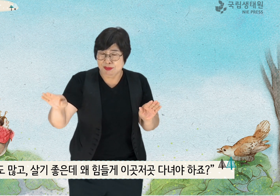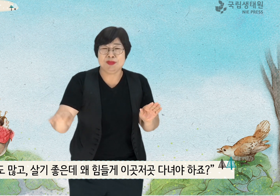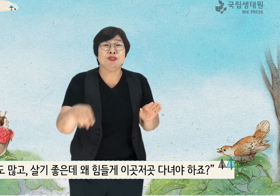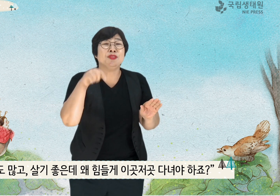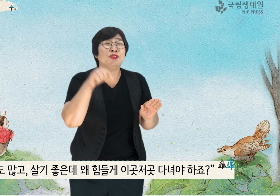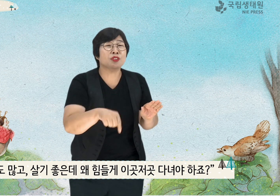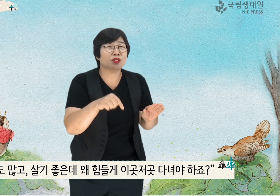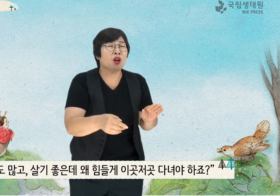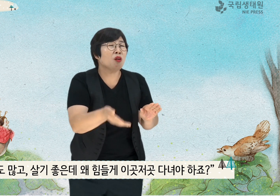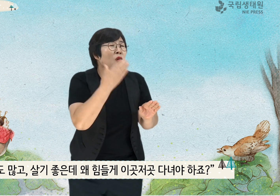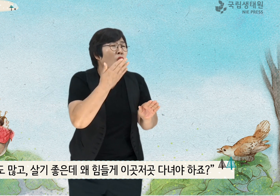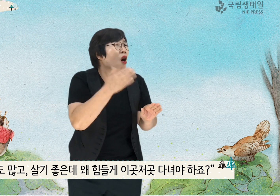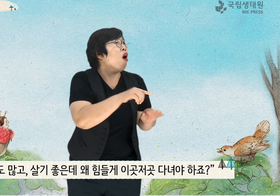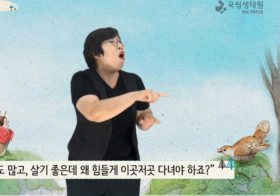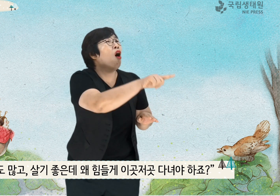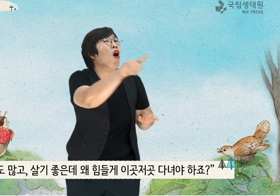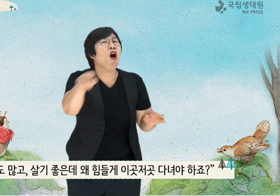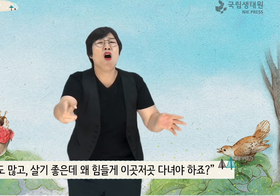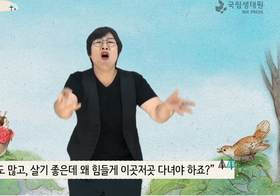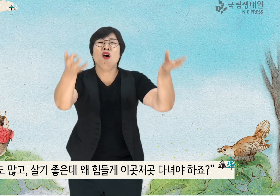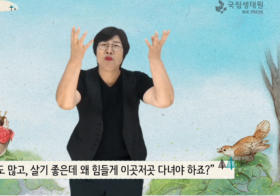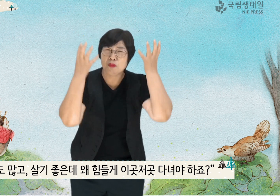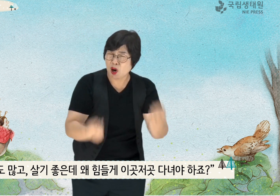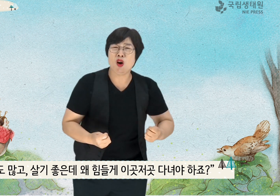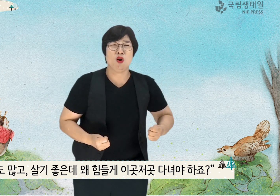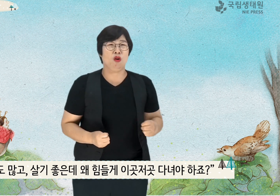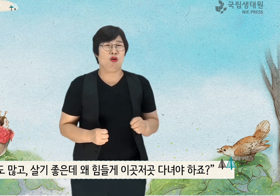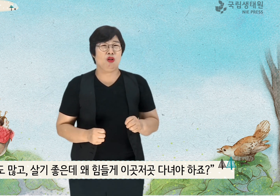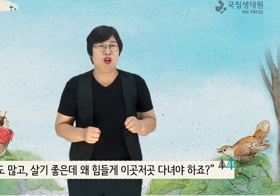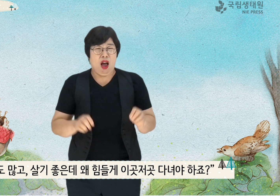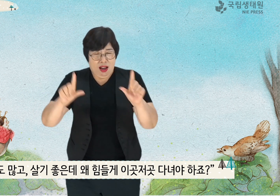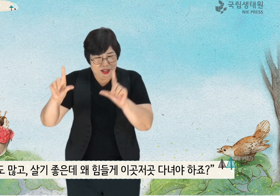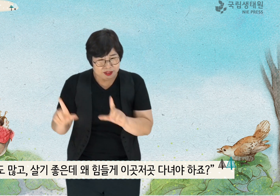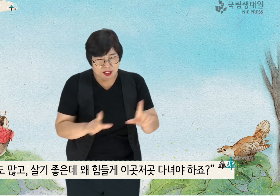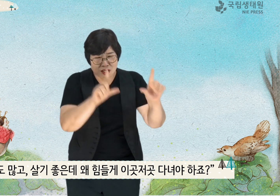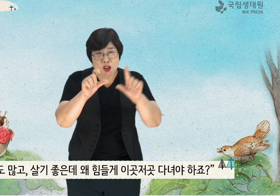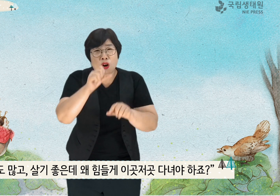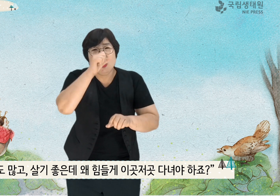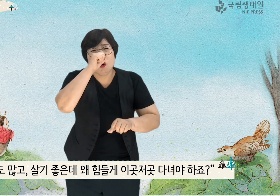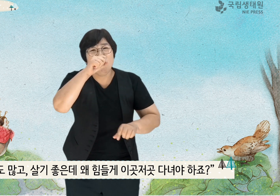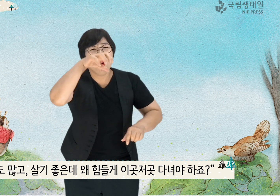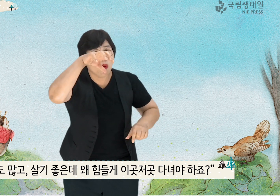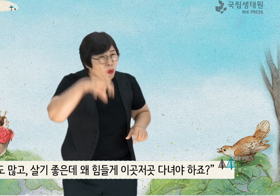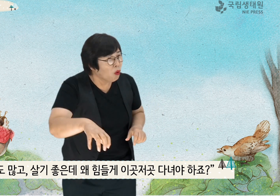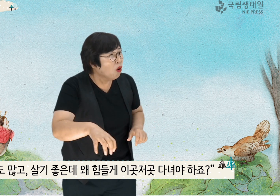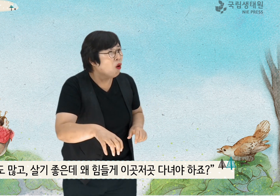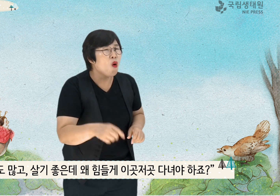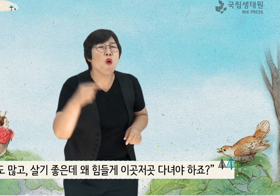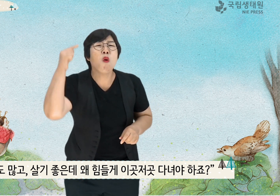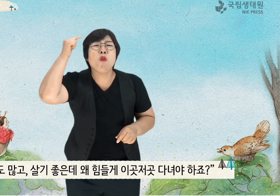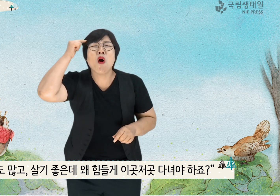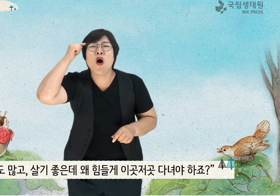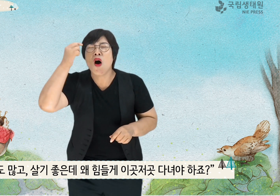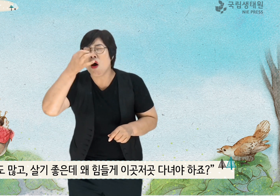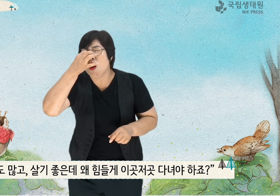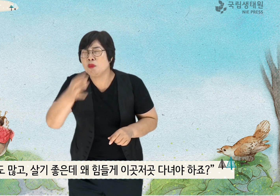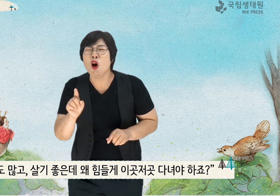먹이도 많고 살기 좋은데 왜 힘들게 이곳저곳 다녀야 하죠?